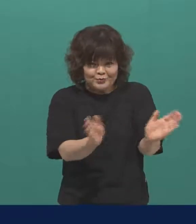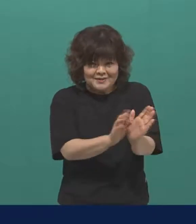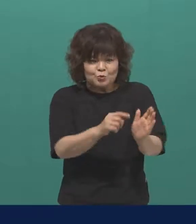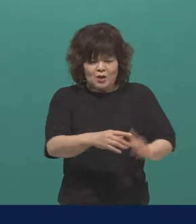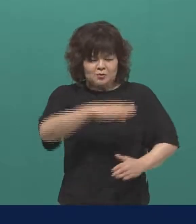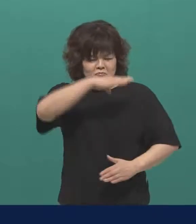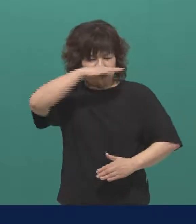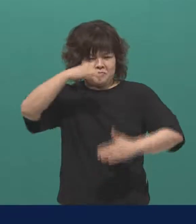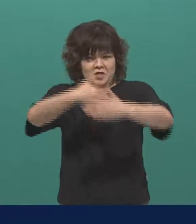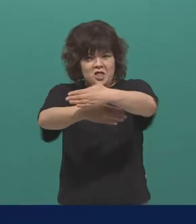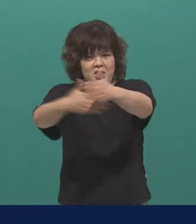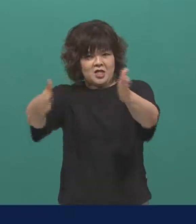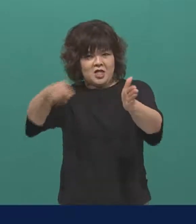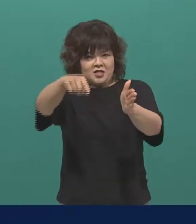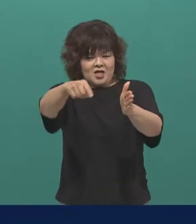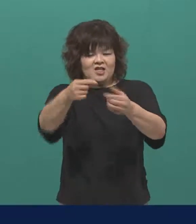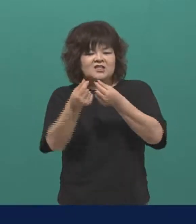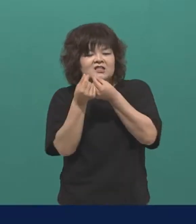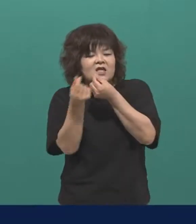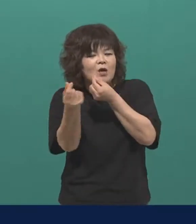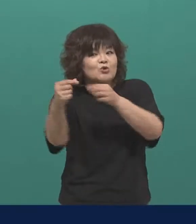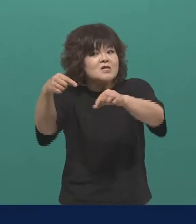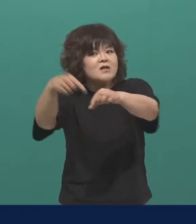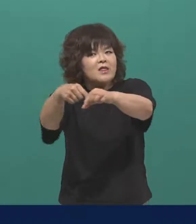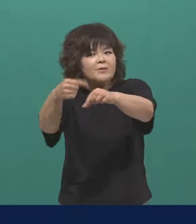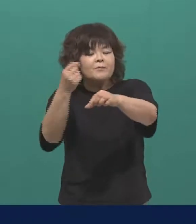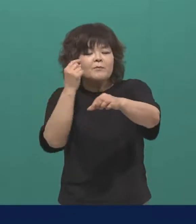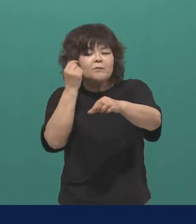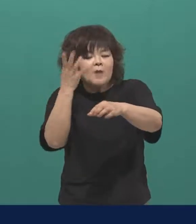れたとされるキセル入れも見つかっていて、